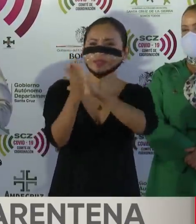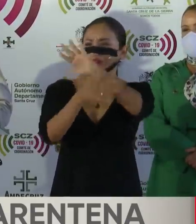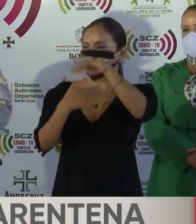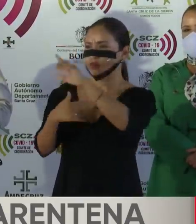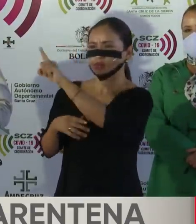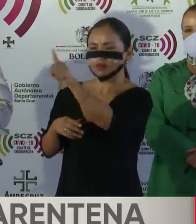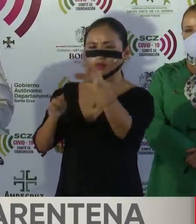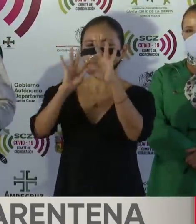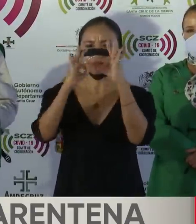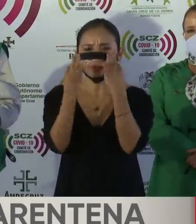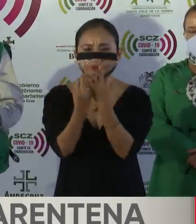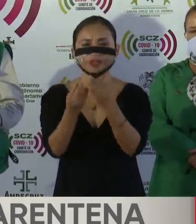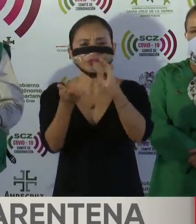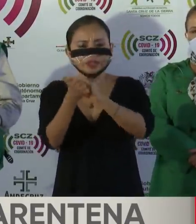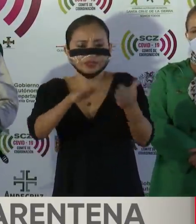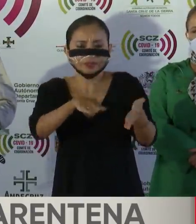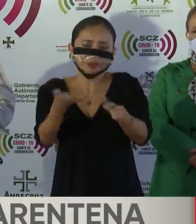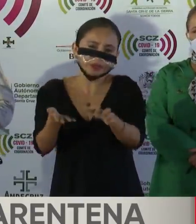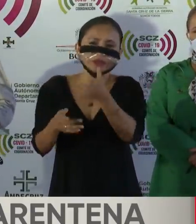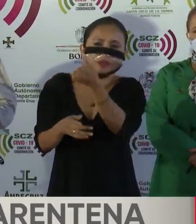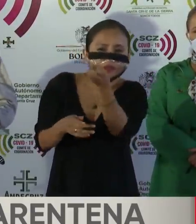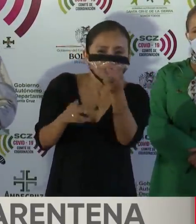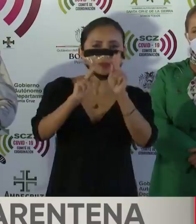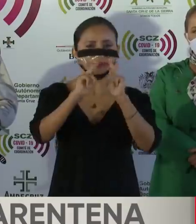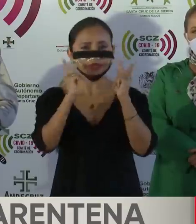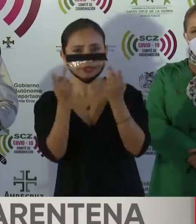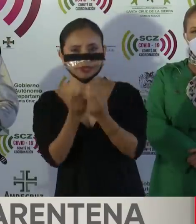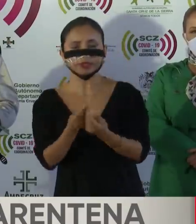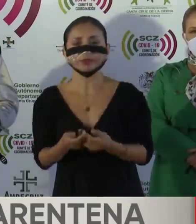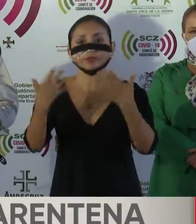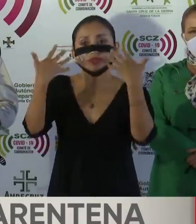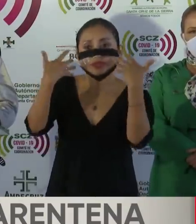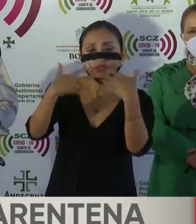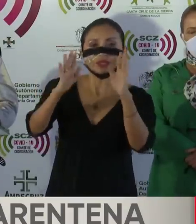familia. Hemos acumulado